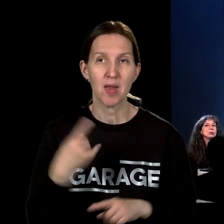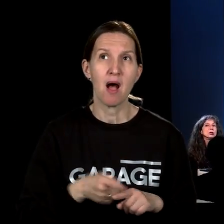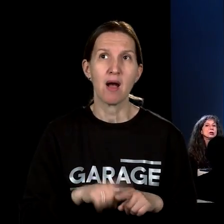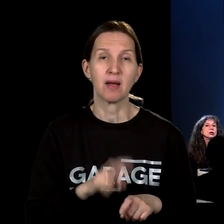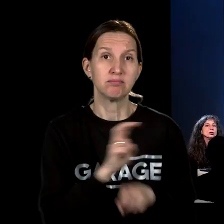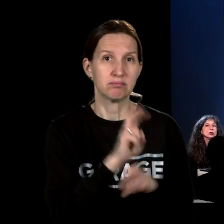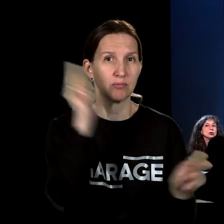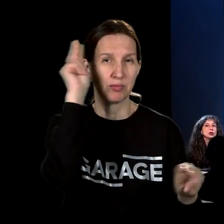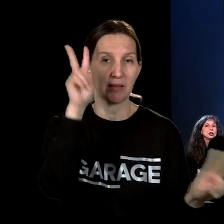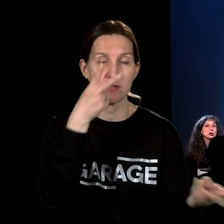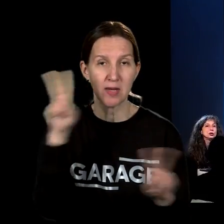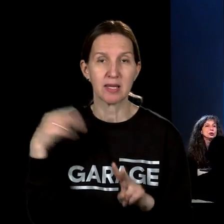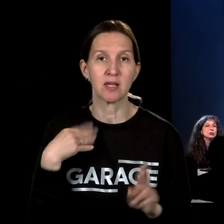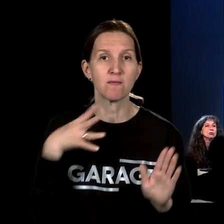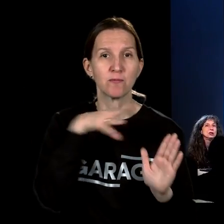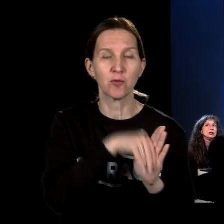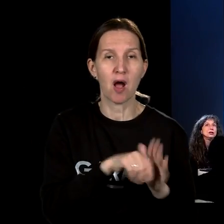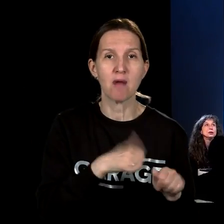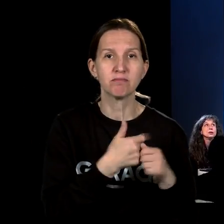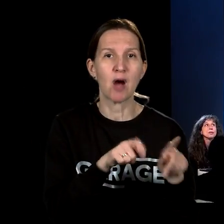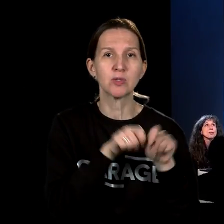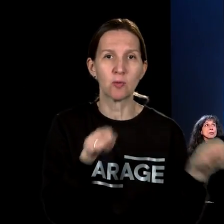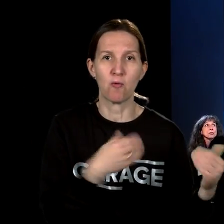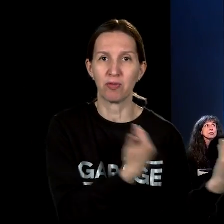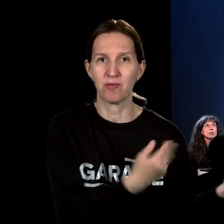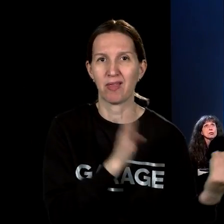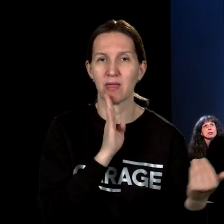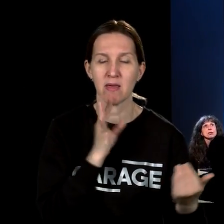сколько принимает, становится частью основанного ей